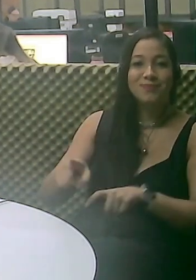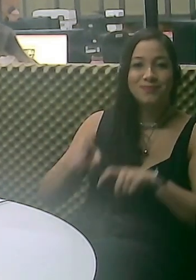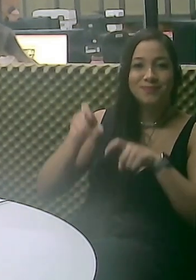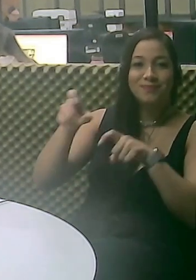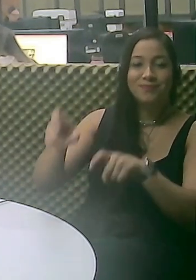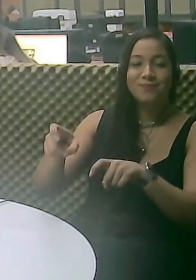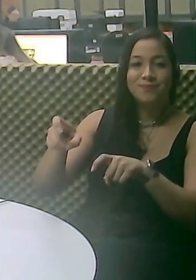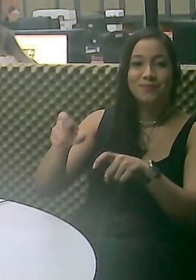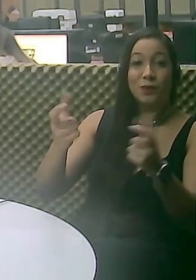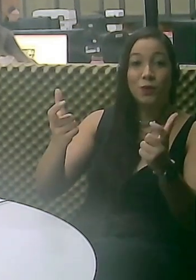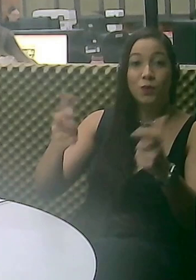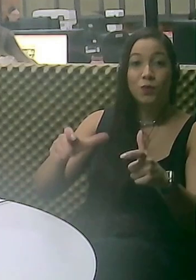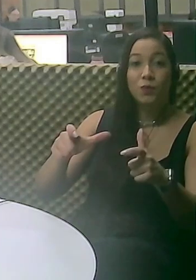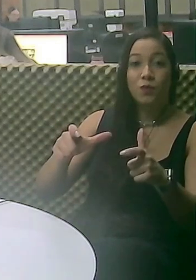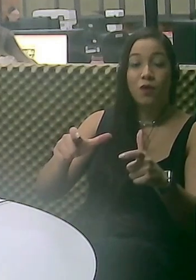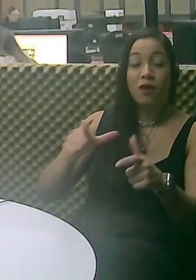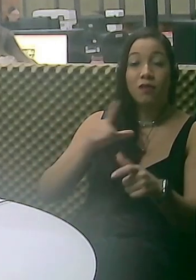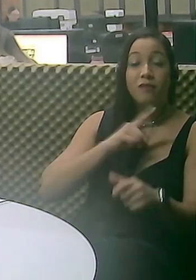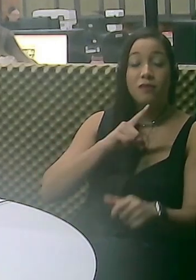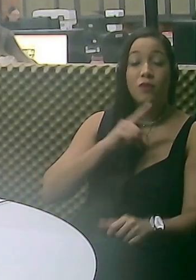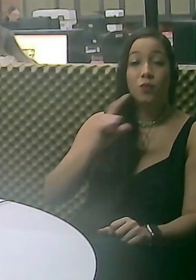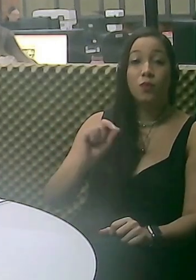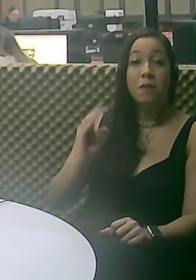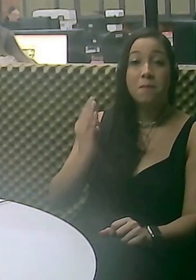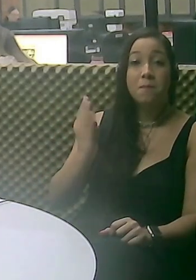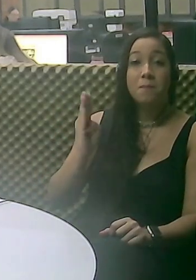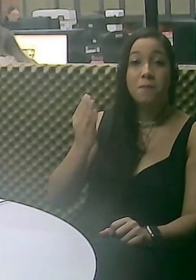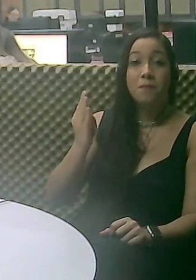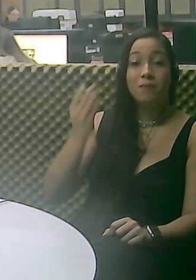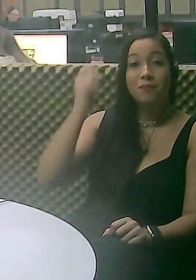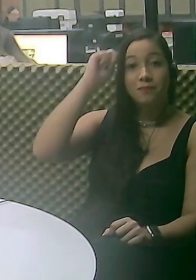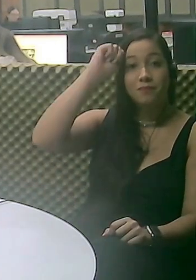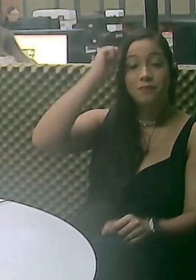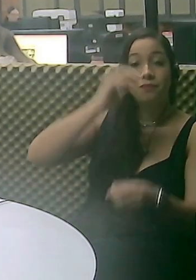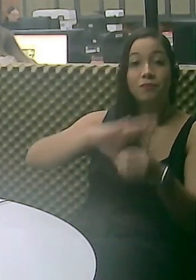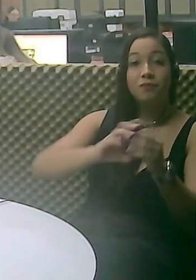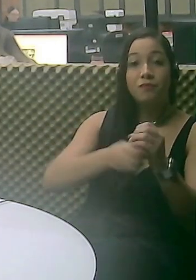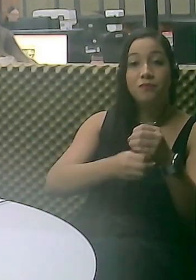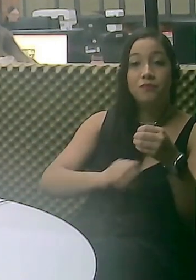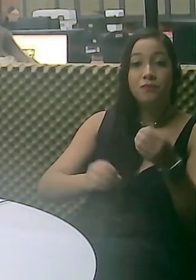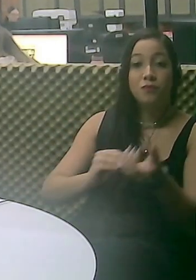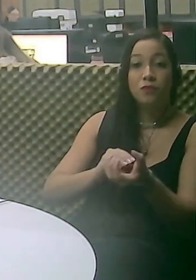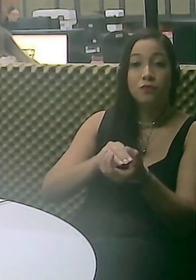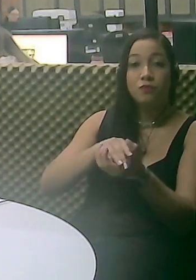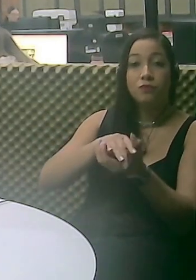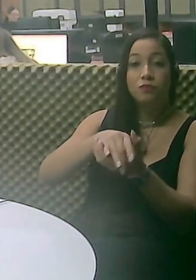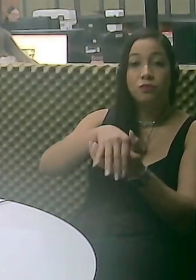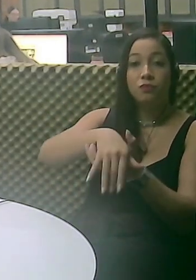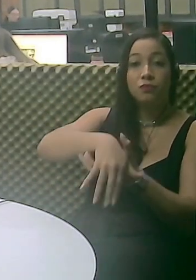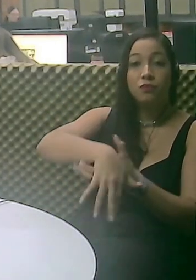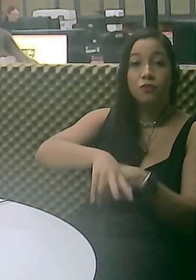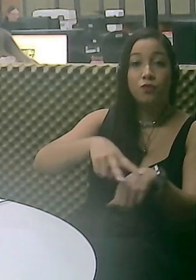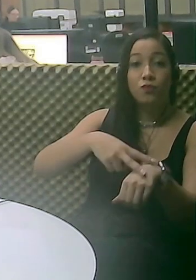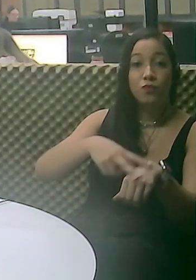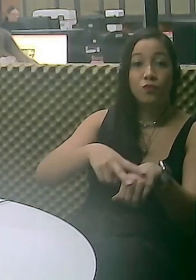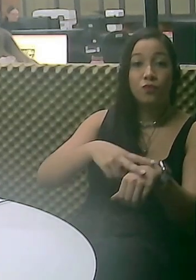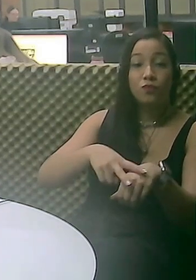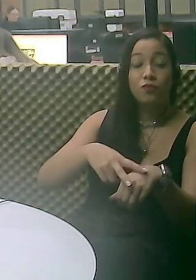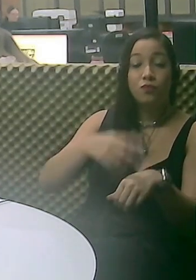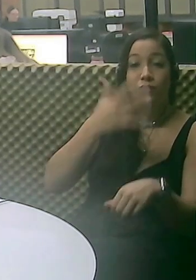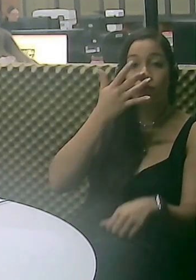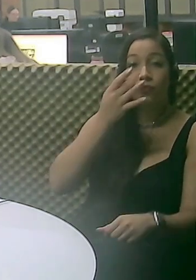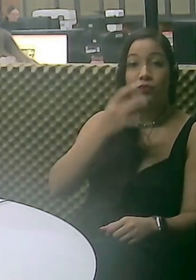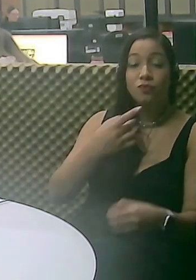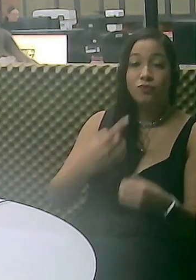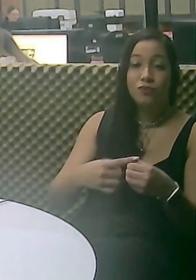agricultura. No local será produzido biocarvão a partir do lodo resultante do tratamento do esgoto gerado pela cidade.